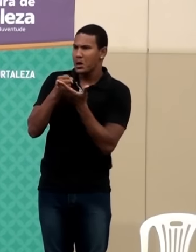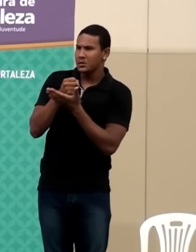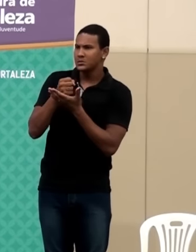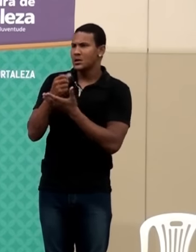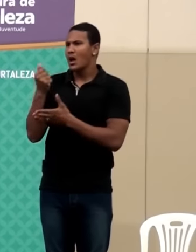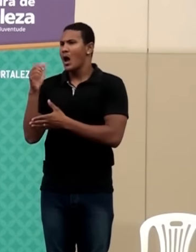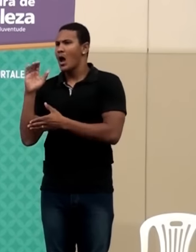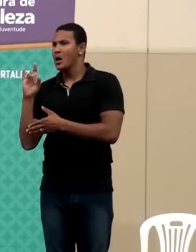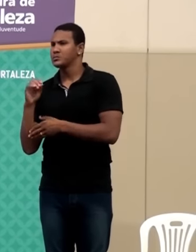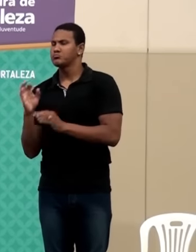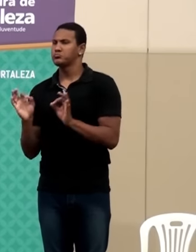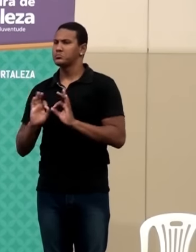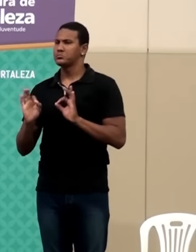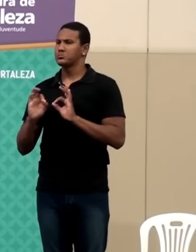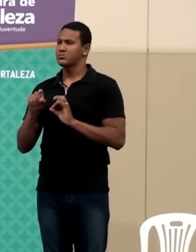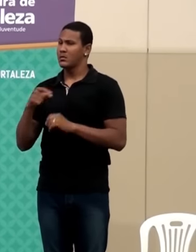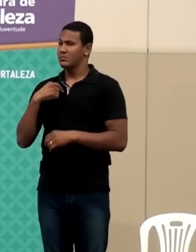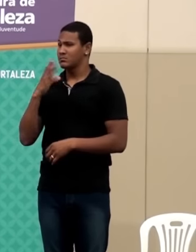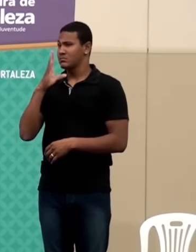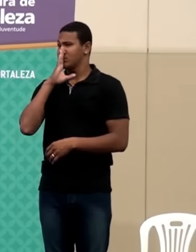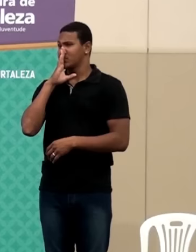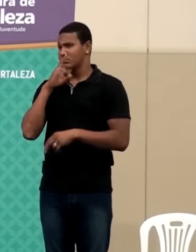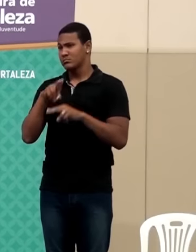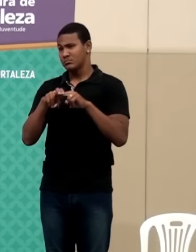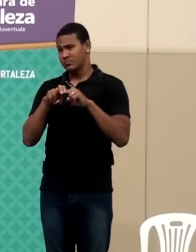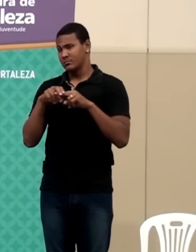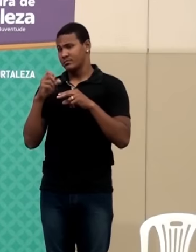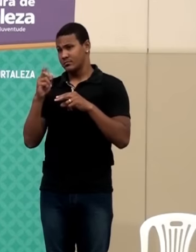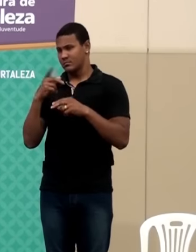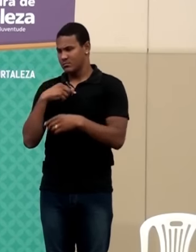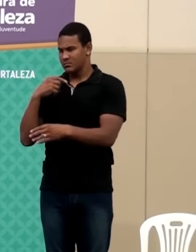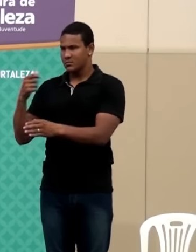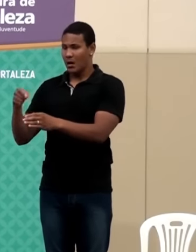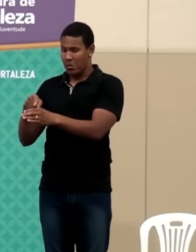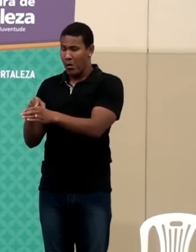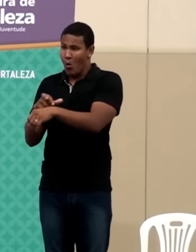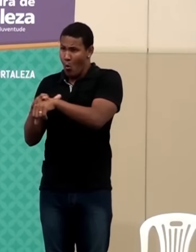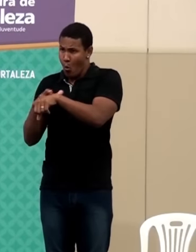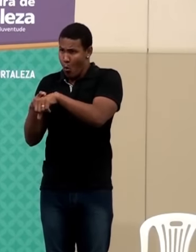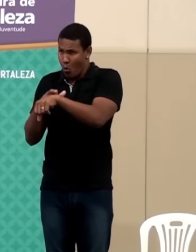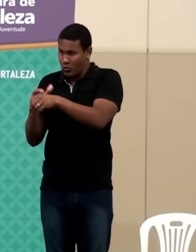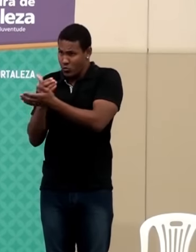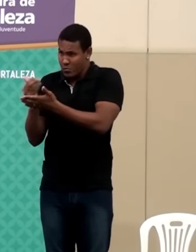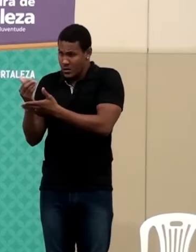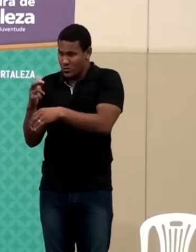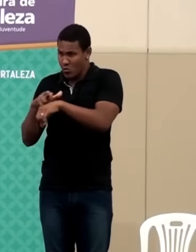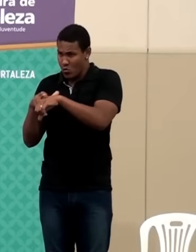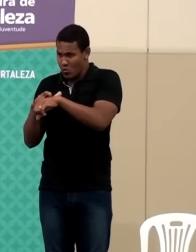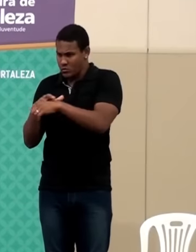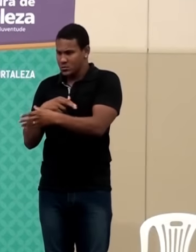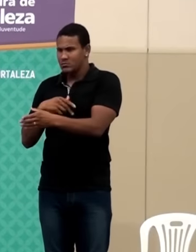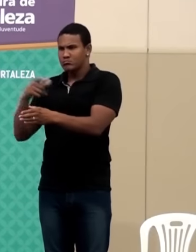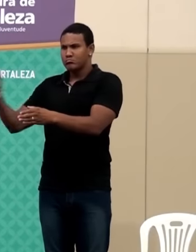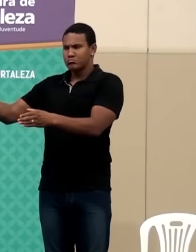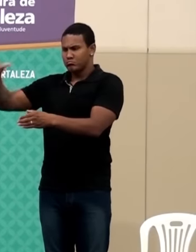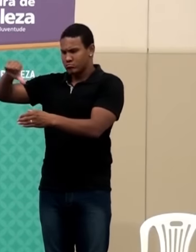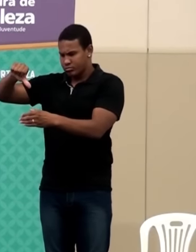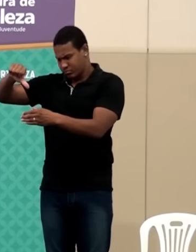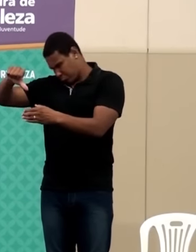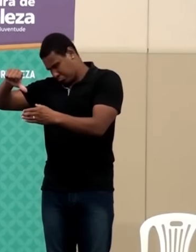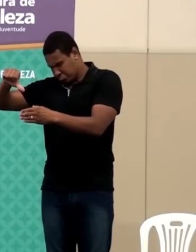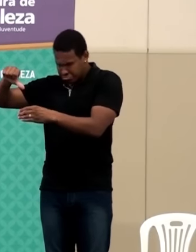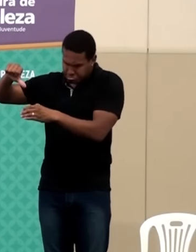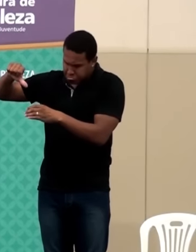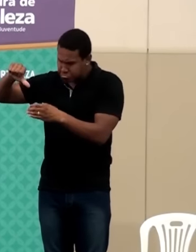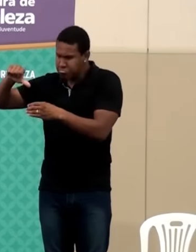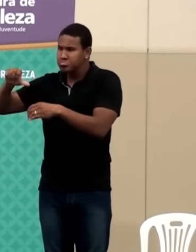quê? Neutro, tá? A coloração inicial fica roxa, a coloração final continua roxa. Aí você bota aí